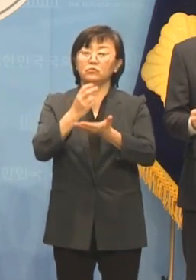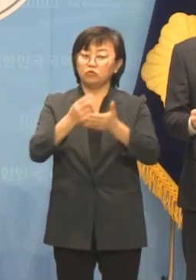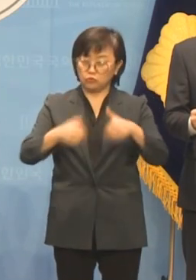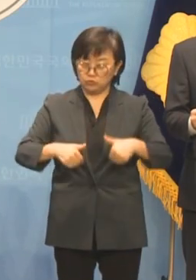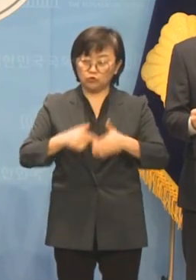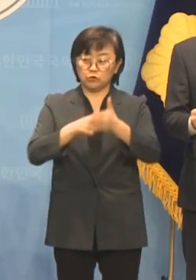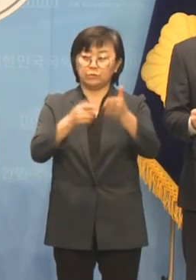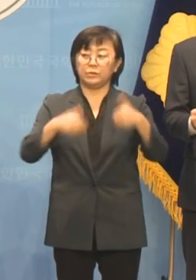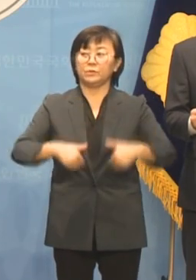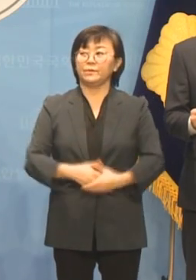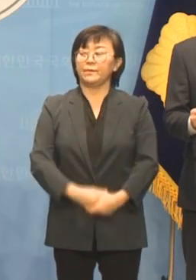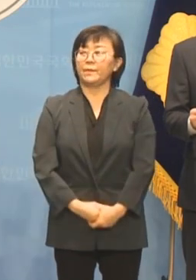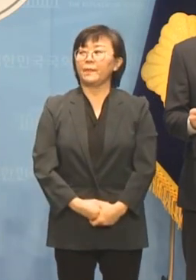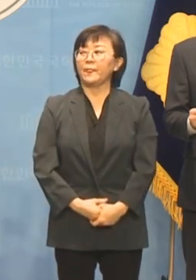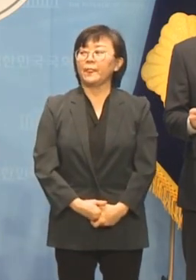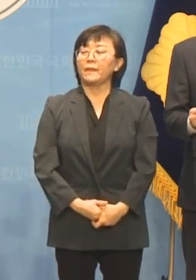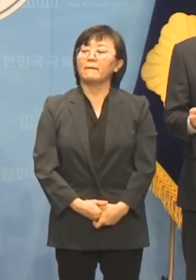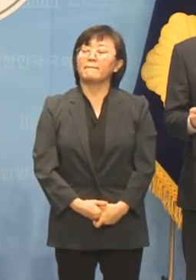것입니다.